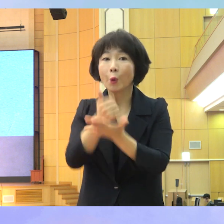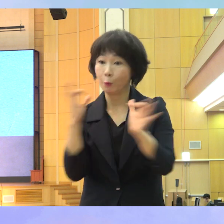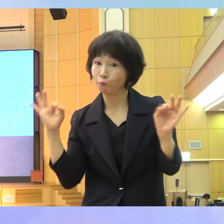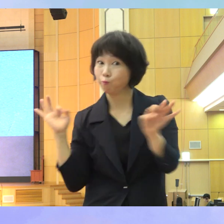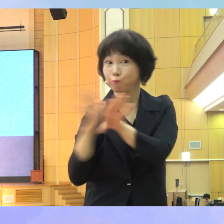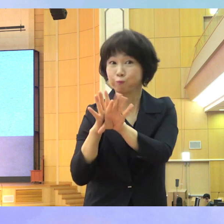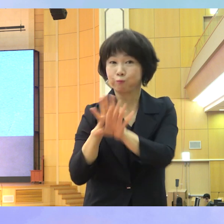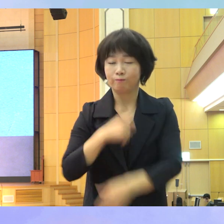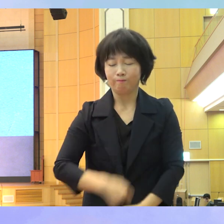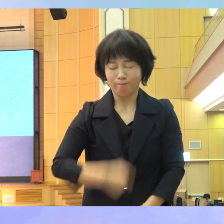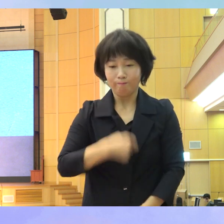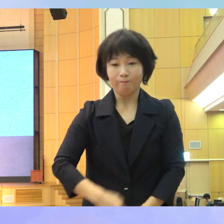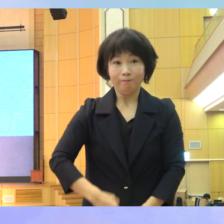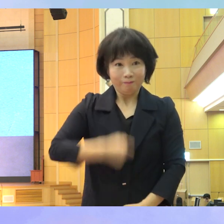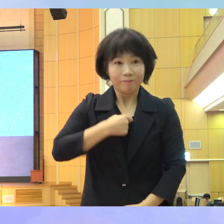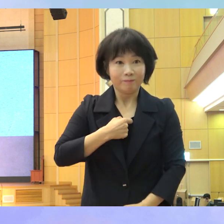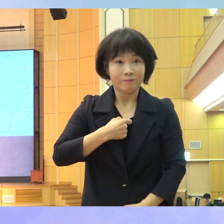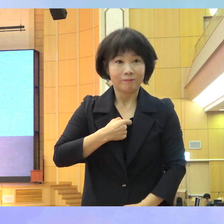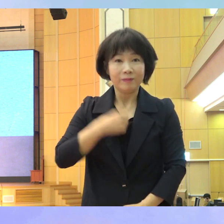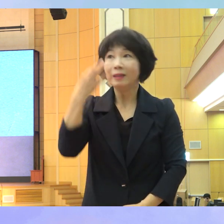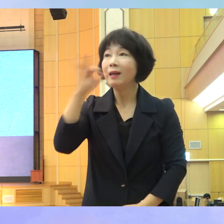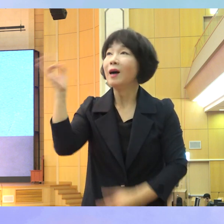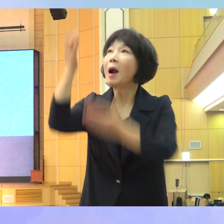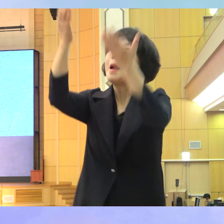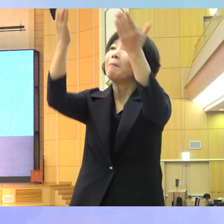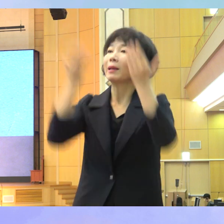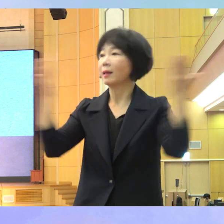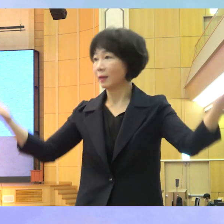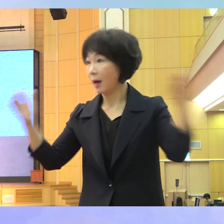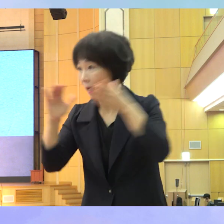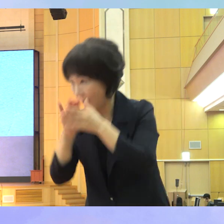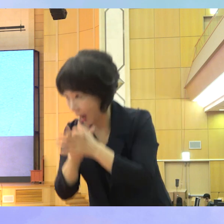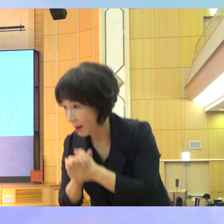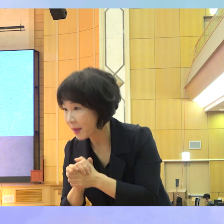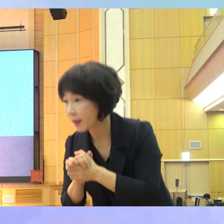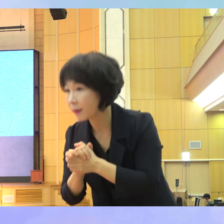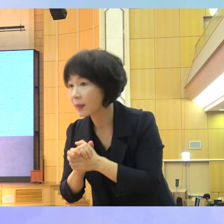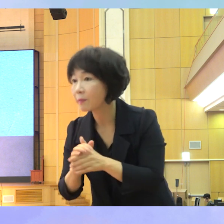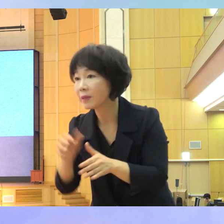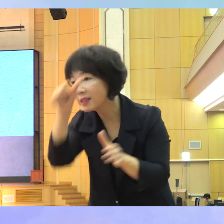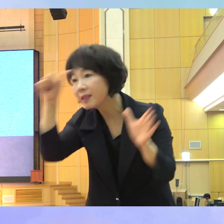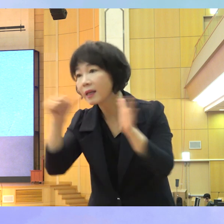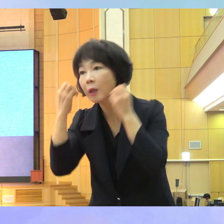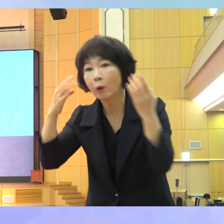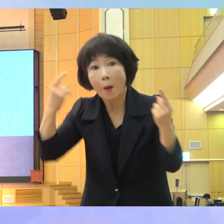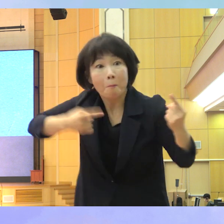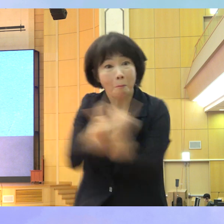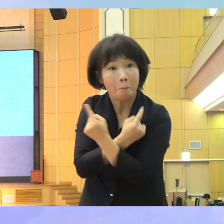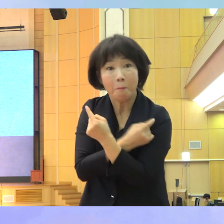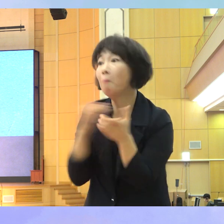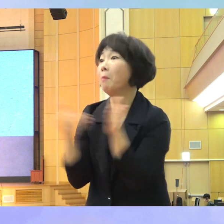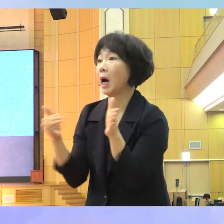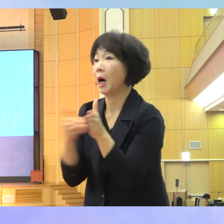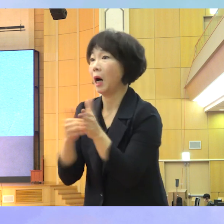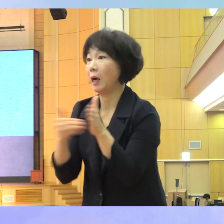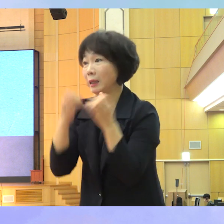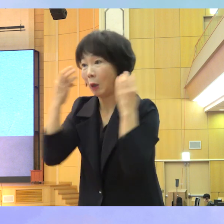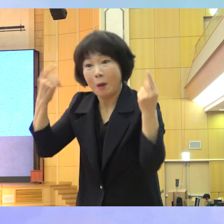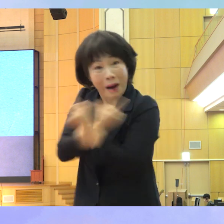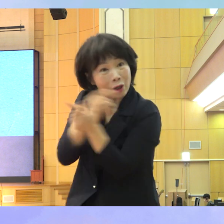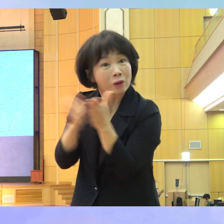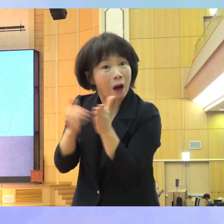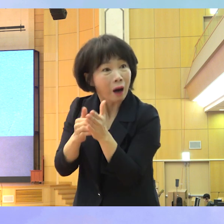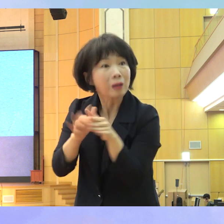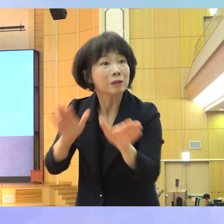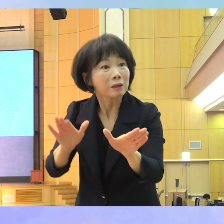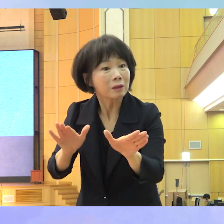있지 않고 하나님의 지배를 받는, 할렐루야, 그런 삶으로 바뀌었잖아요. 그런 삶으로 바뀌어서